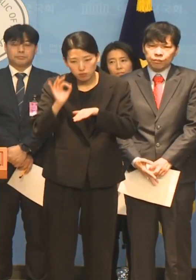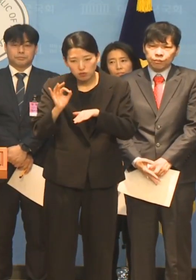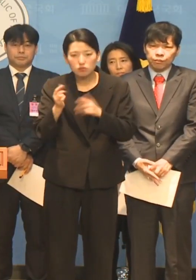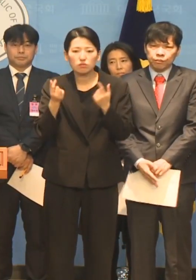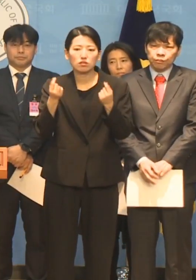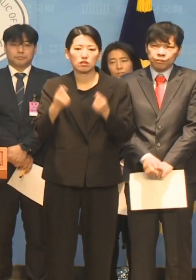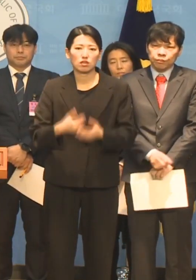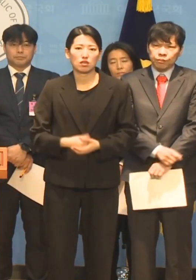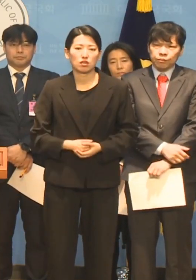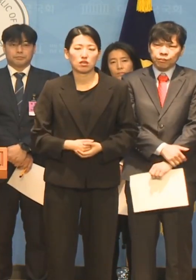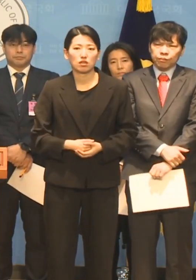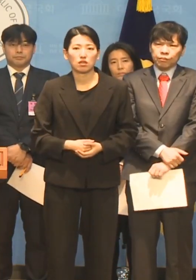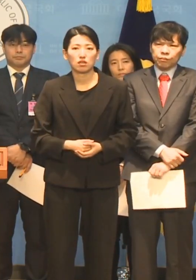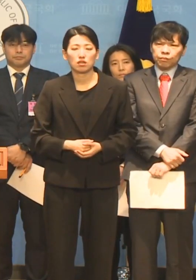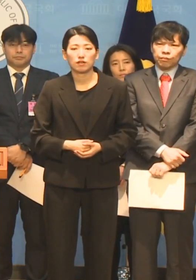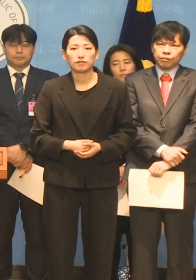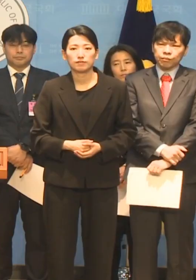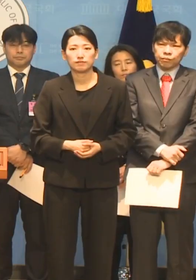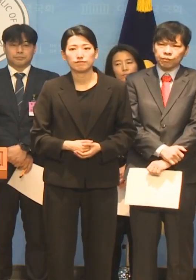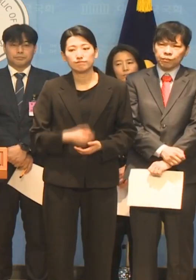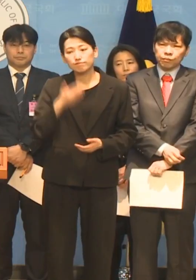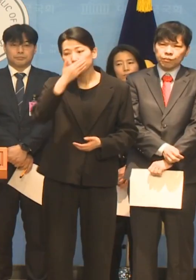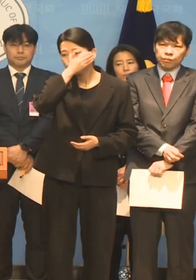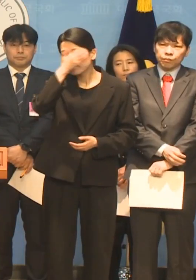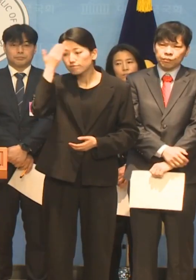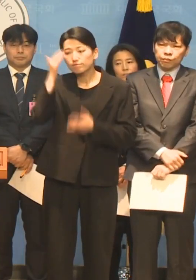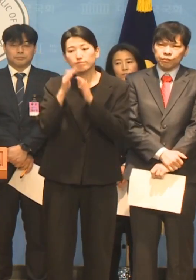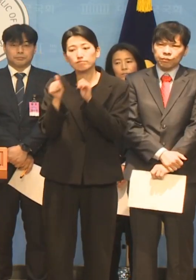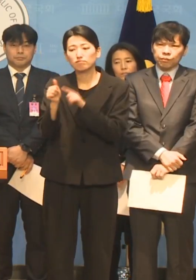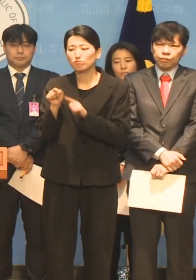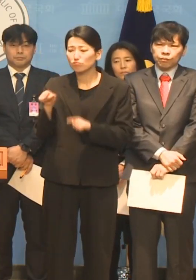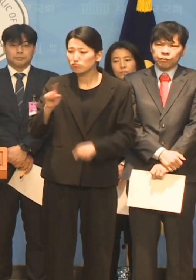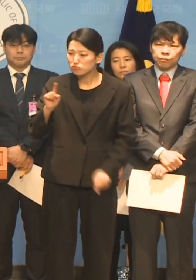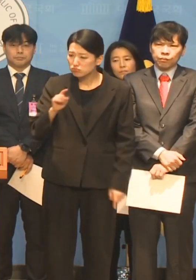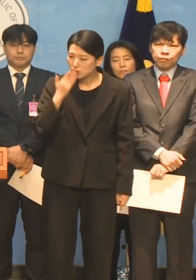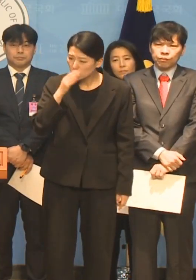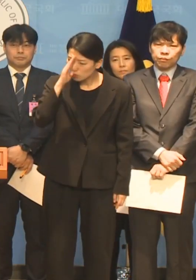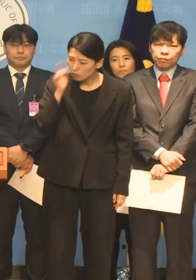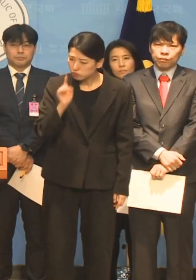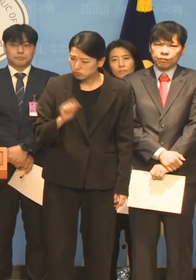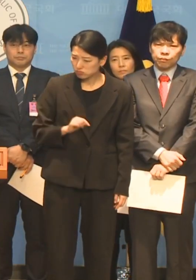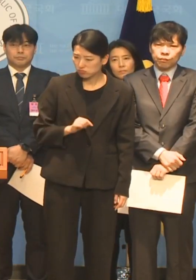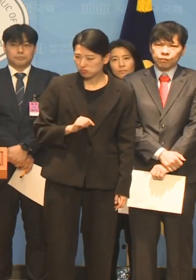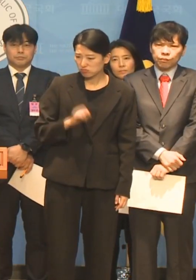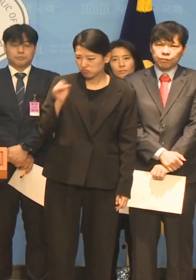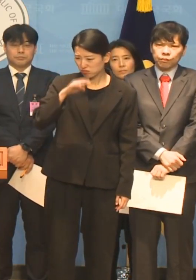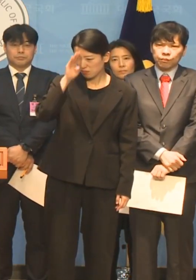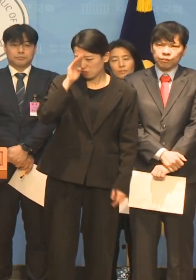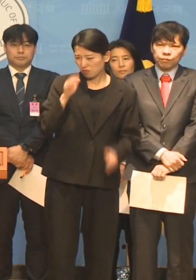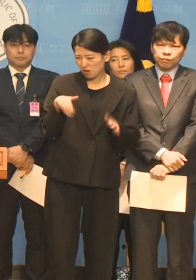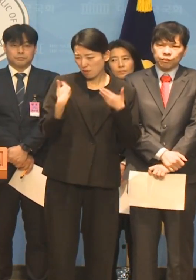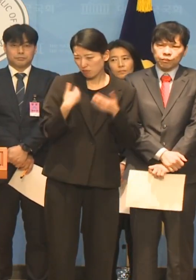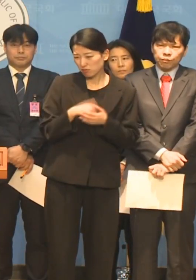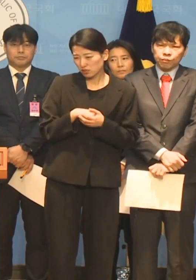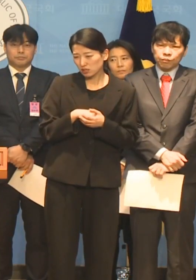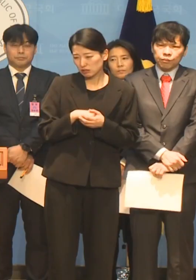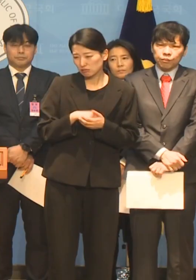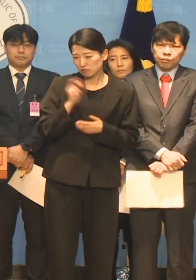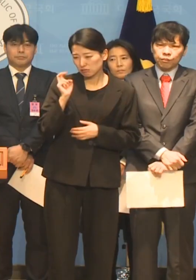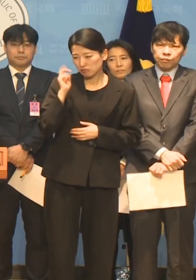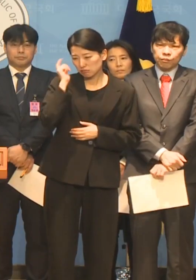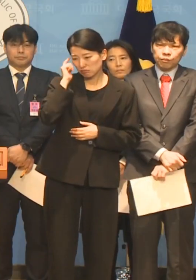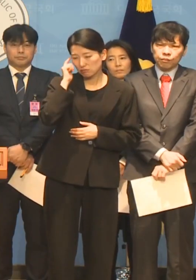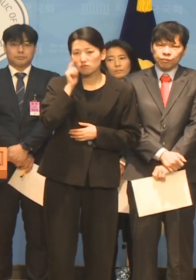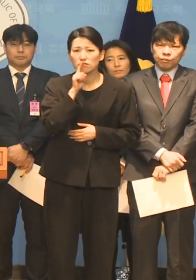나타나 있습니다. 젊은 친구가 무슨 당뇨라며 경증 당뇨병을 바라보는 잣대를 들이대는 인식